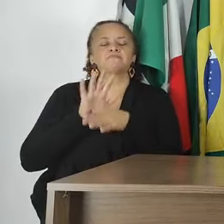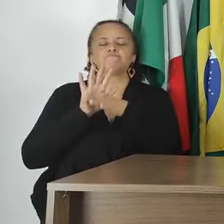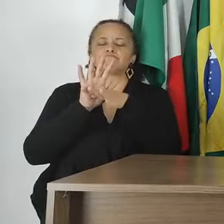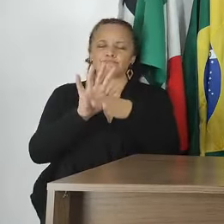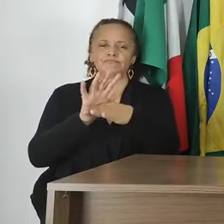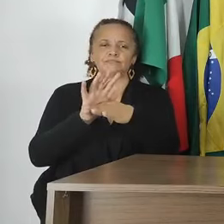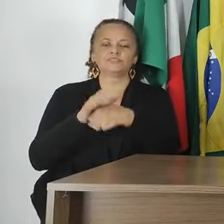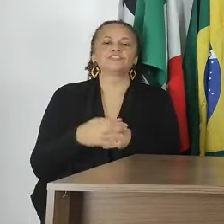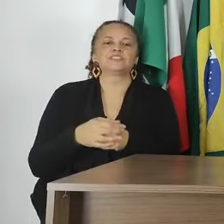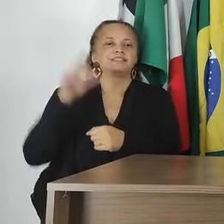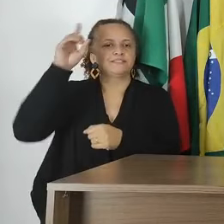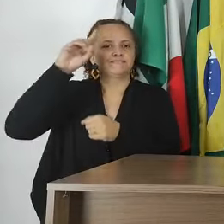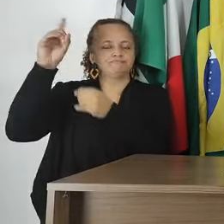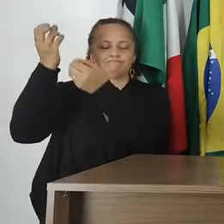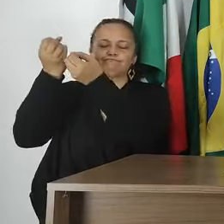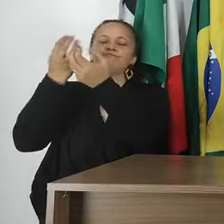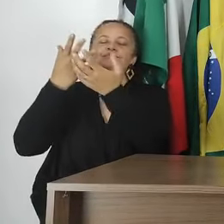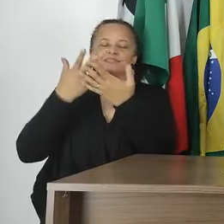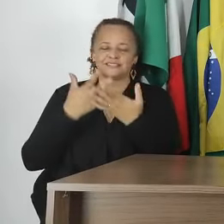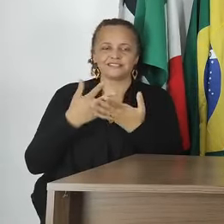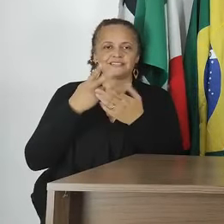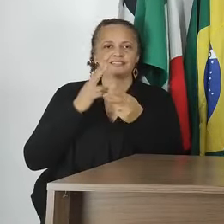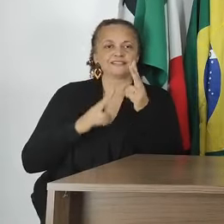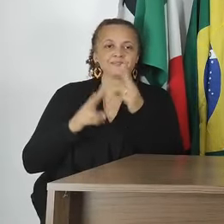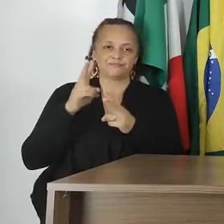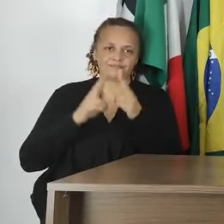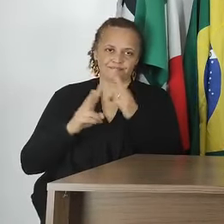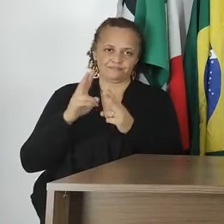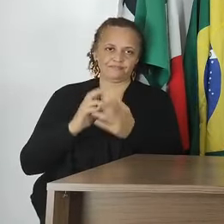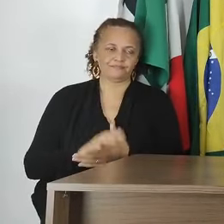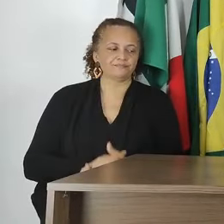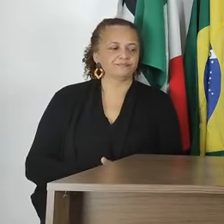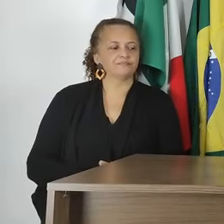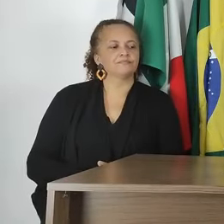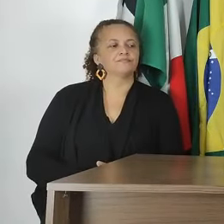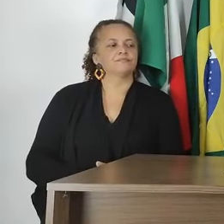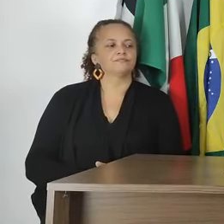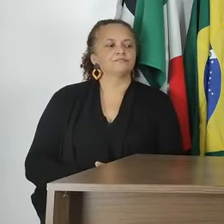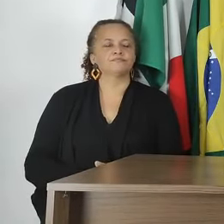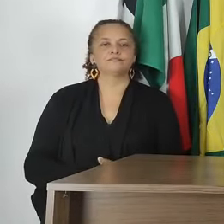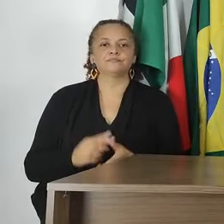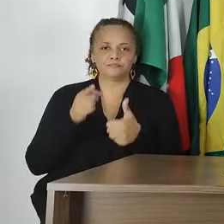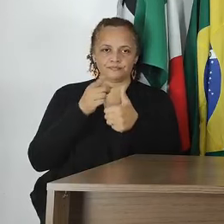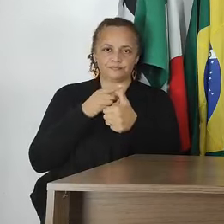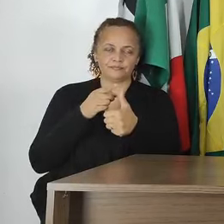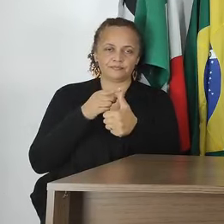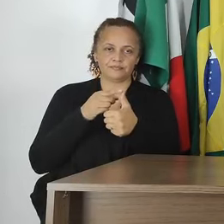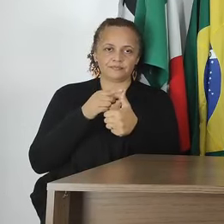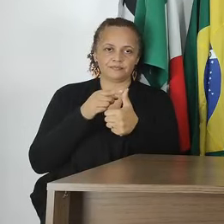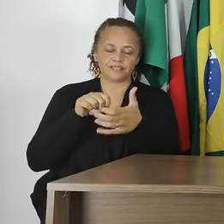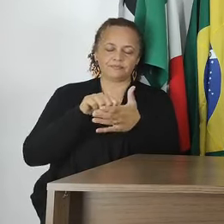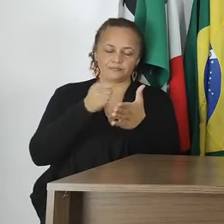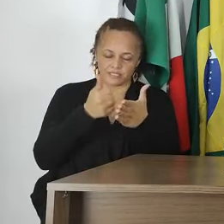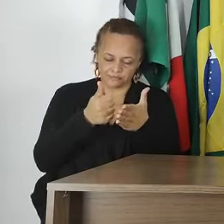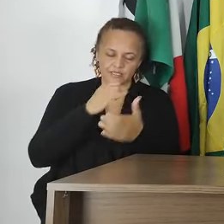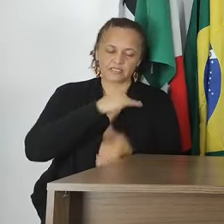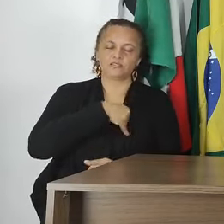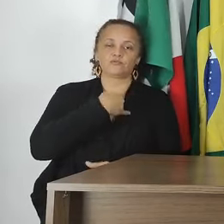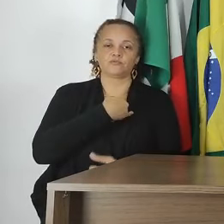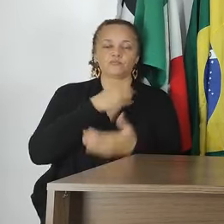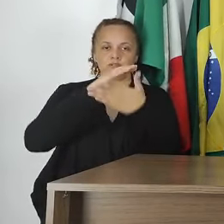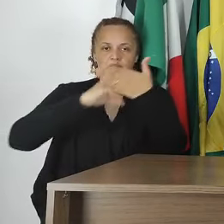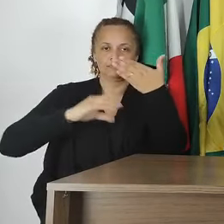darei, se você tens agora contigo. E em 1 João capítulo 3, do